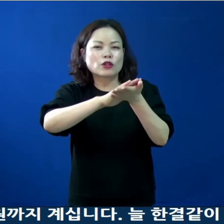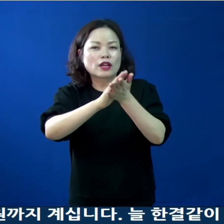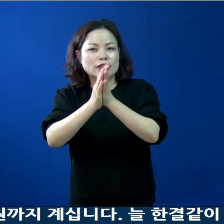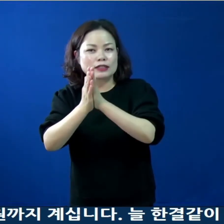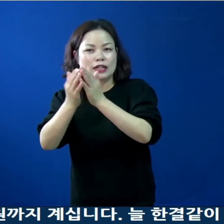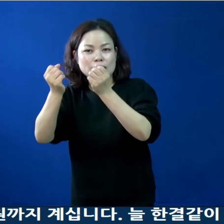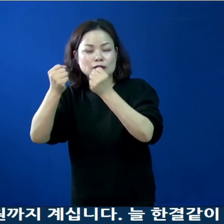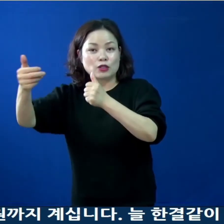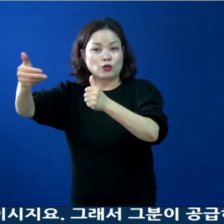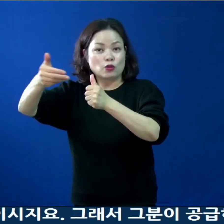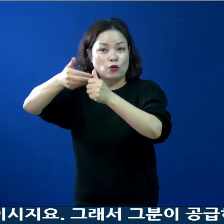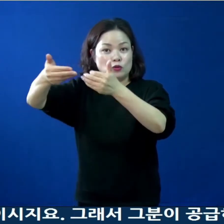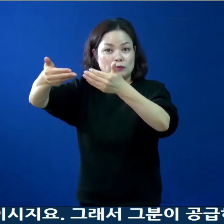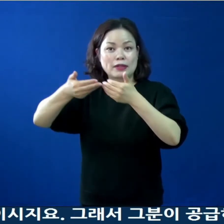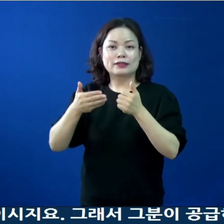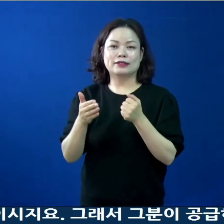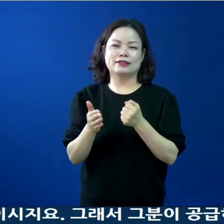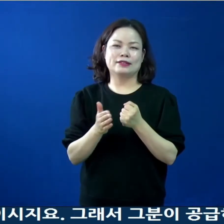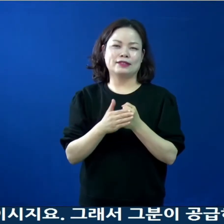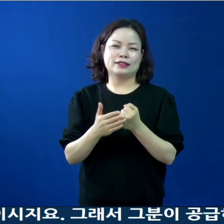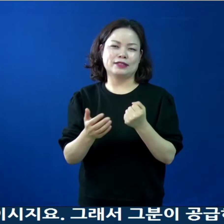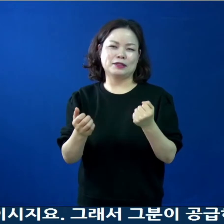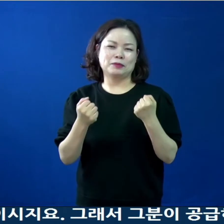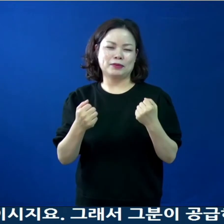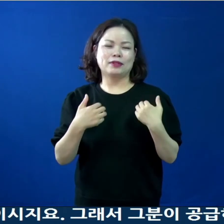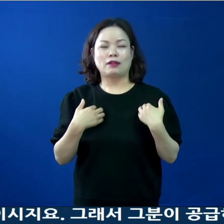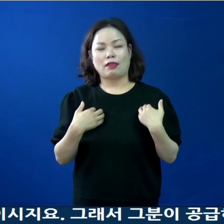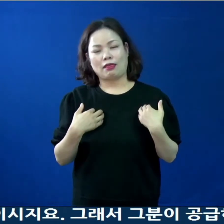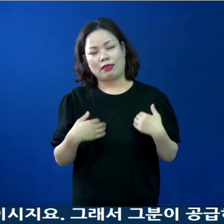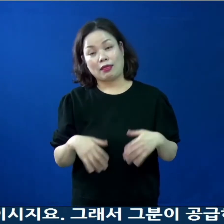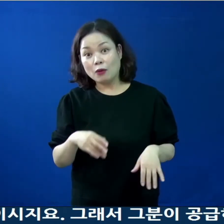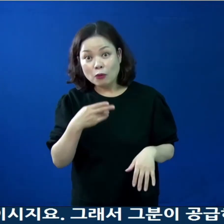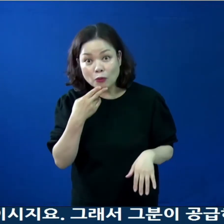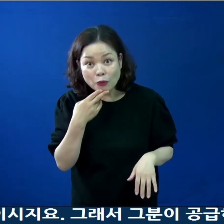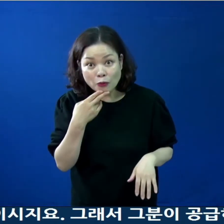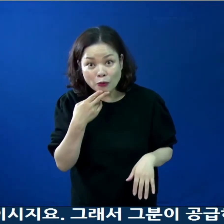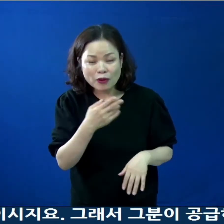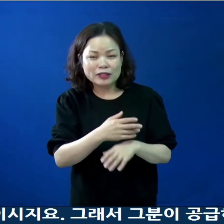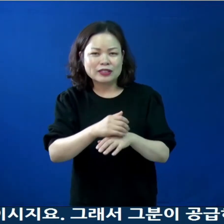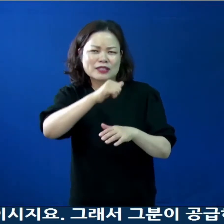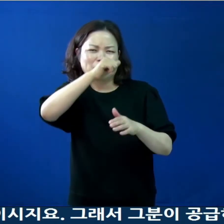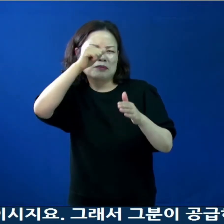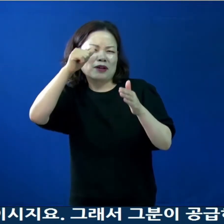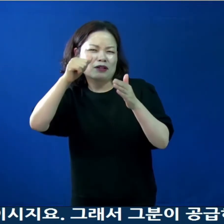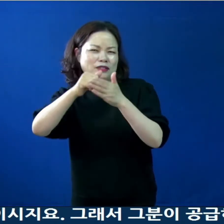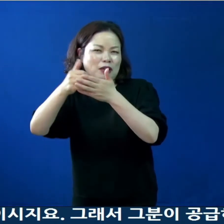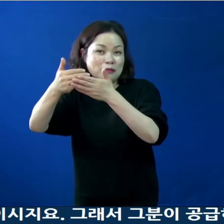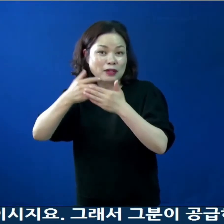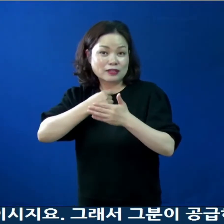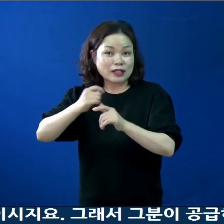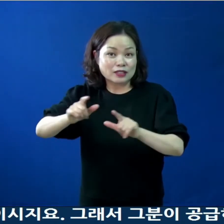힘을 날마다 공급받기 때문에 힘이 안 빠지는 것입니다. 여러분 이 힘을 일평생 받아